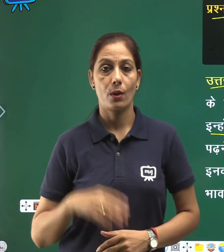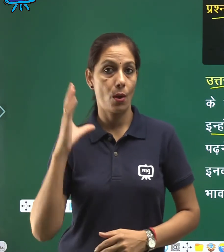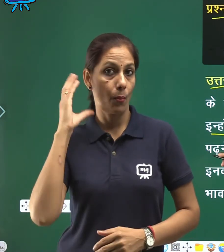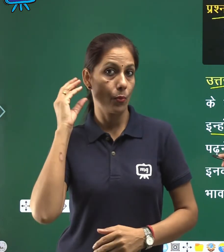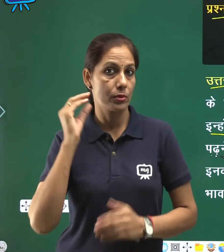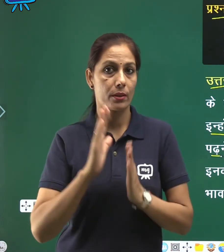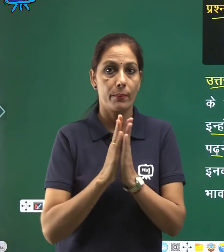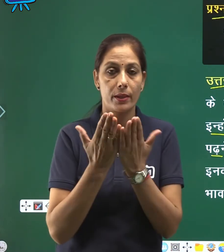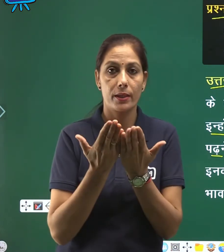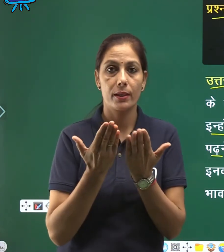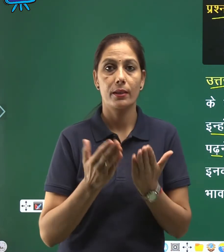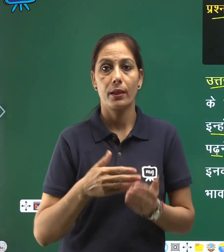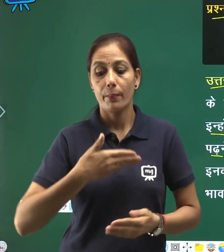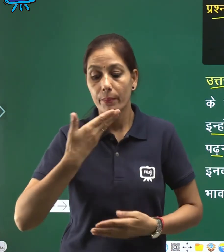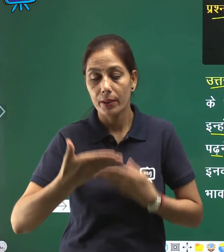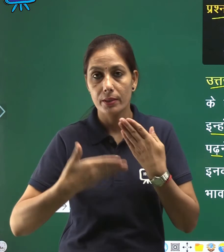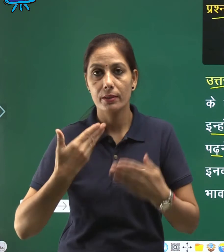पुस्तकें पढ़ने हेतु प्रेरित किया